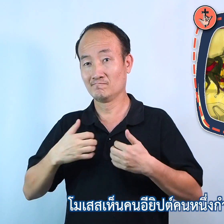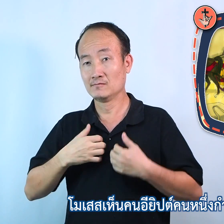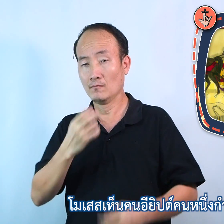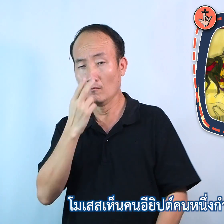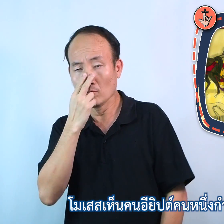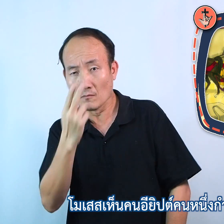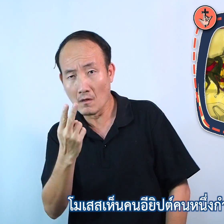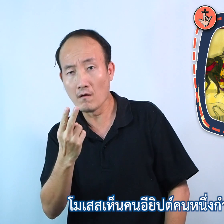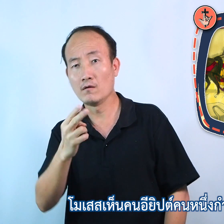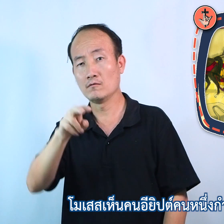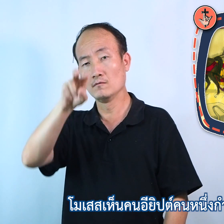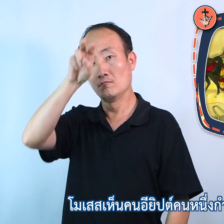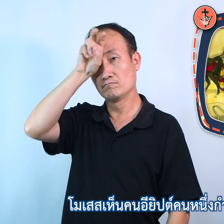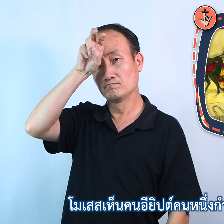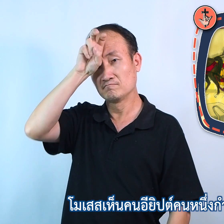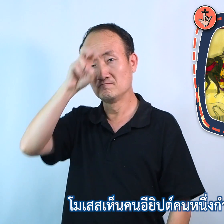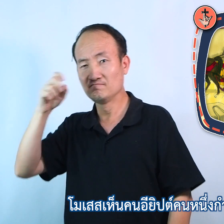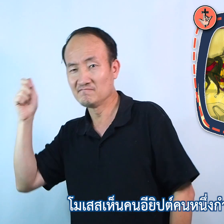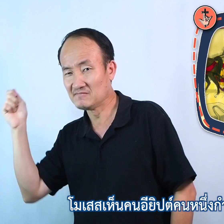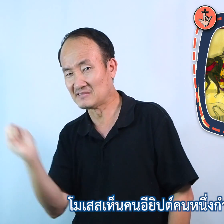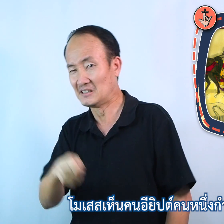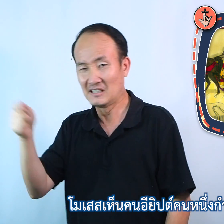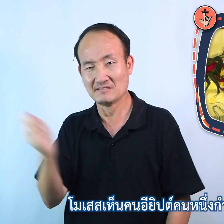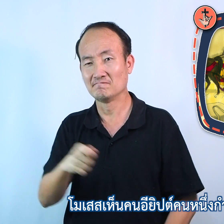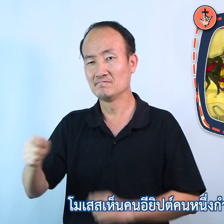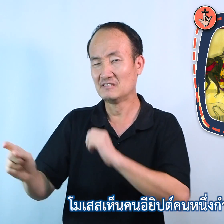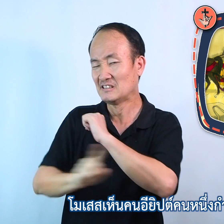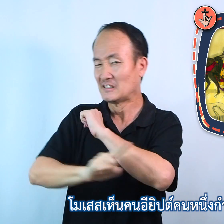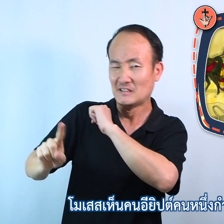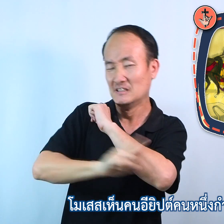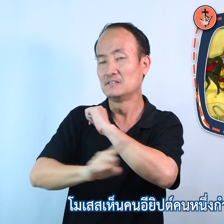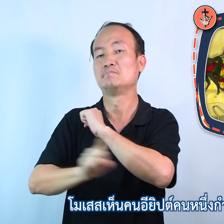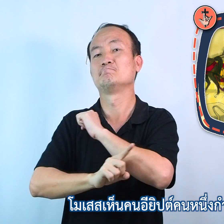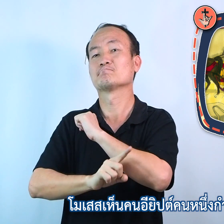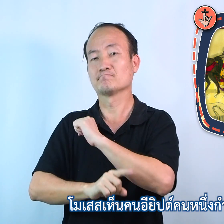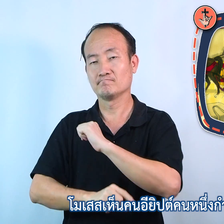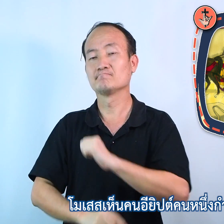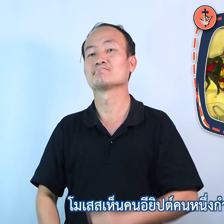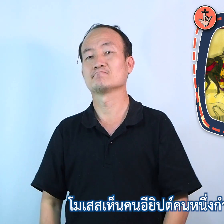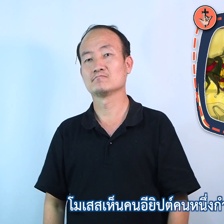โมเสสเห็นคนอียิปต์คนหนึ่งกำลังตีคนอิสราเอล